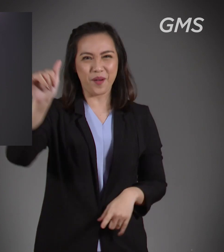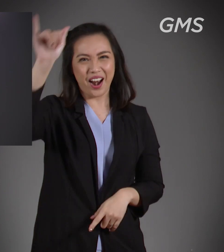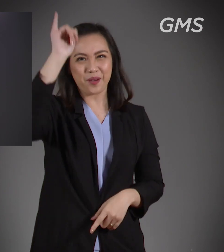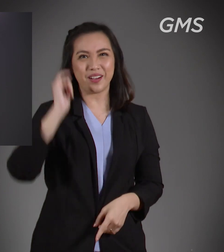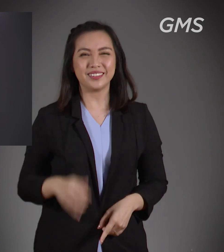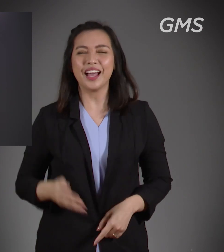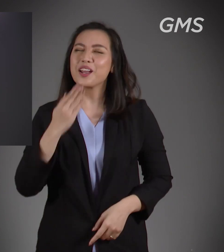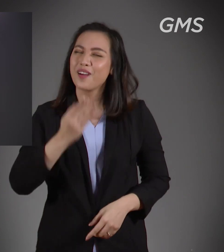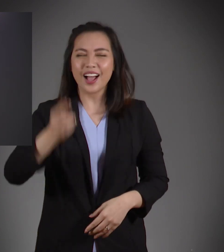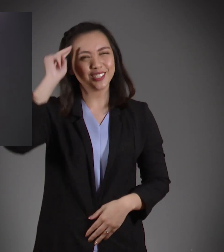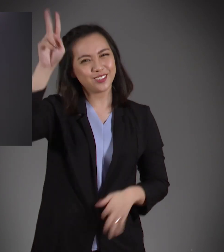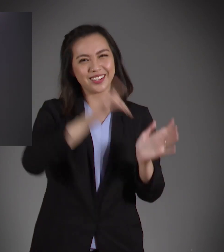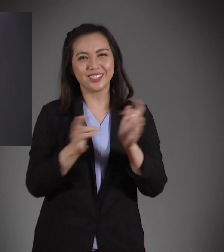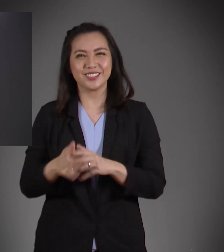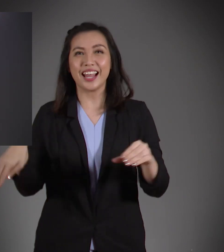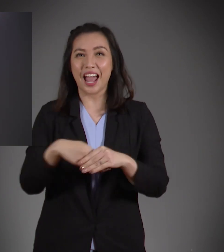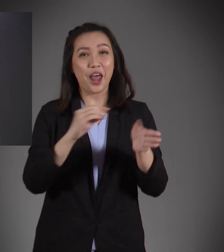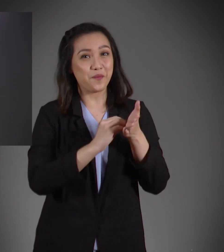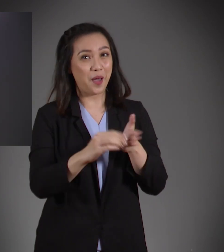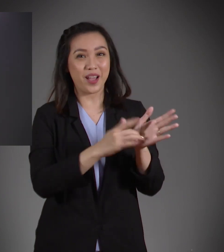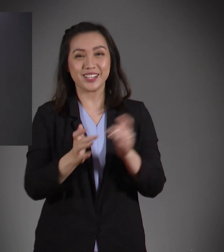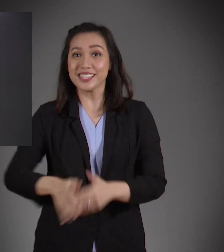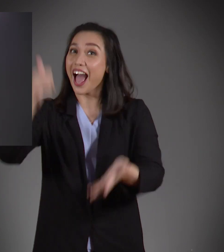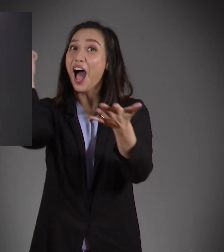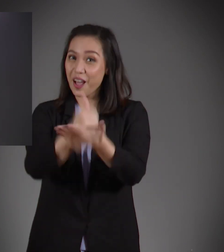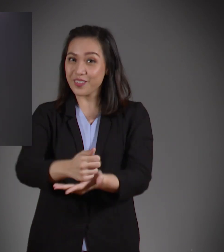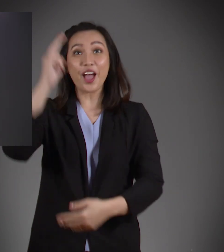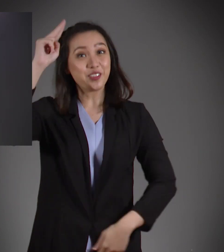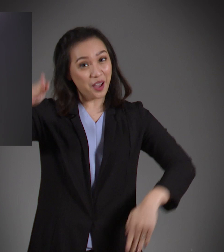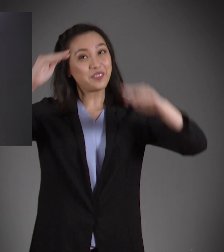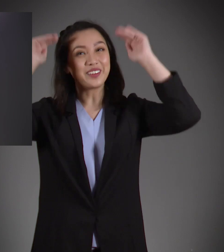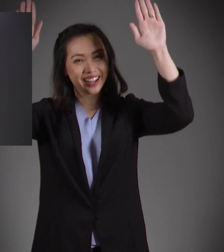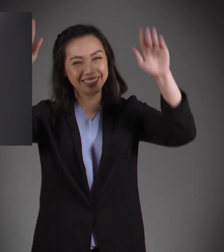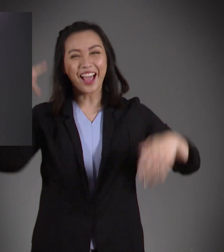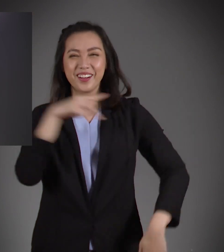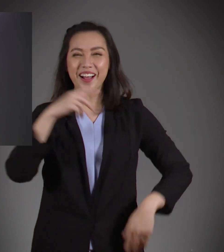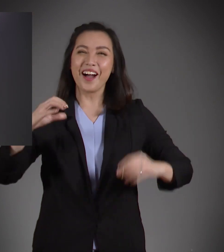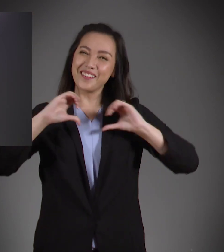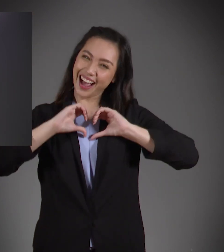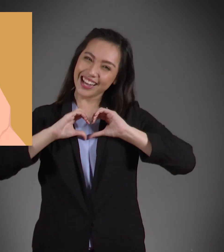Terima kasih Tuhan Yesus. Dalam nama Yesus. Haleluya. Amin. God bless you. We love you.